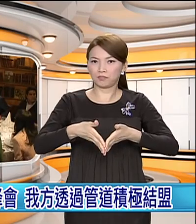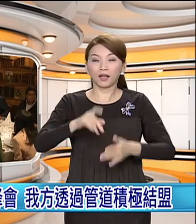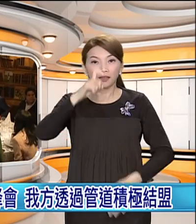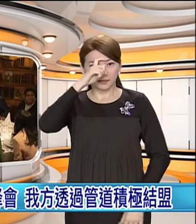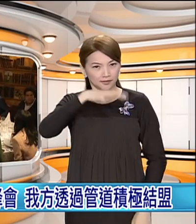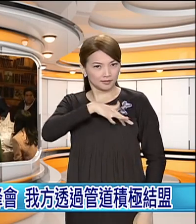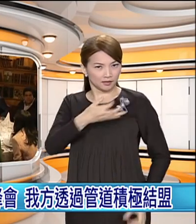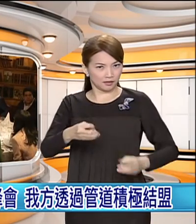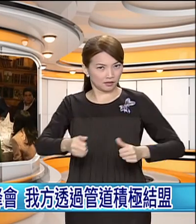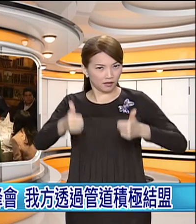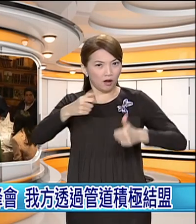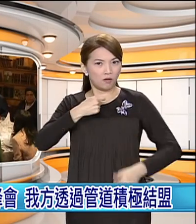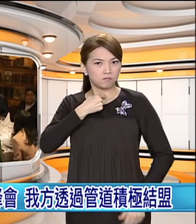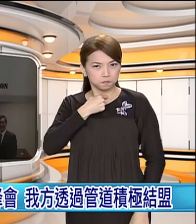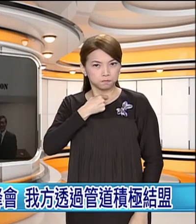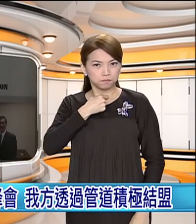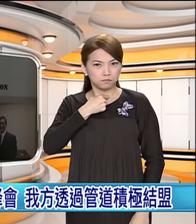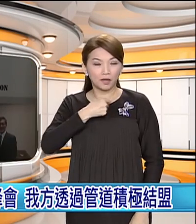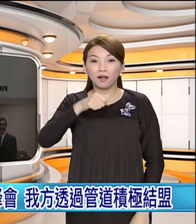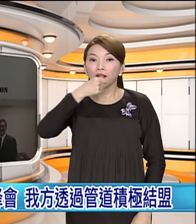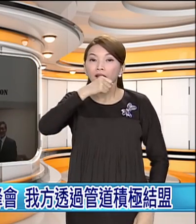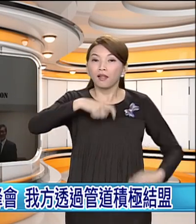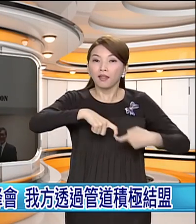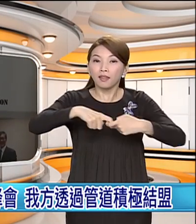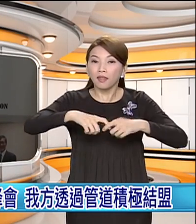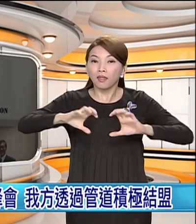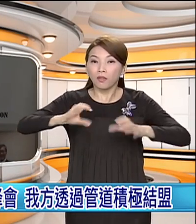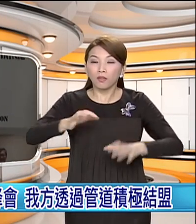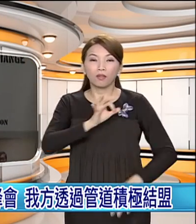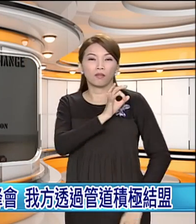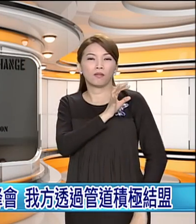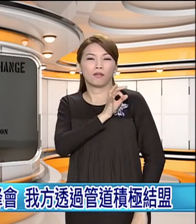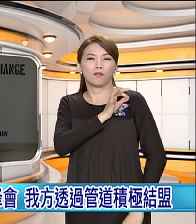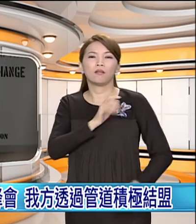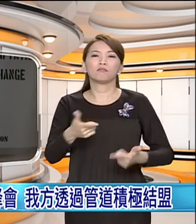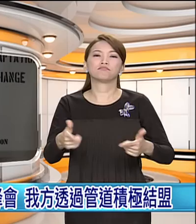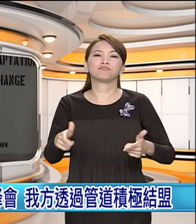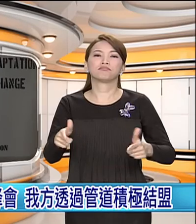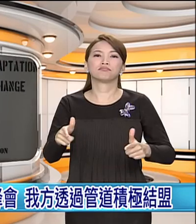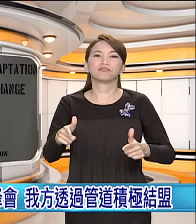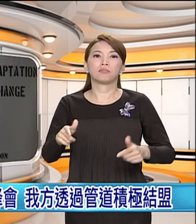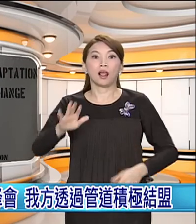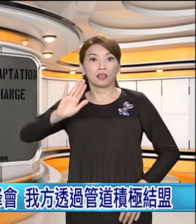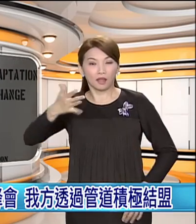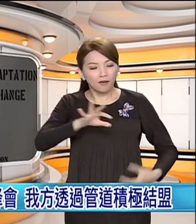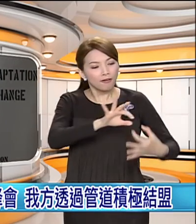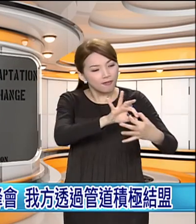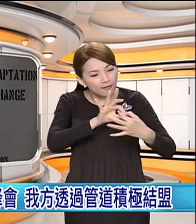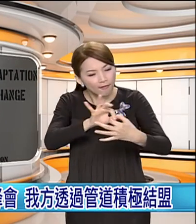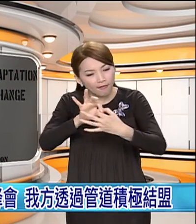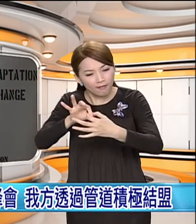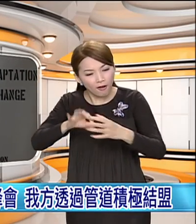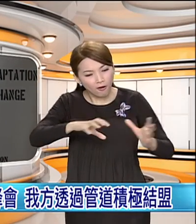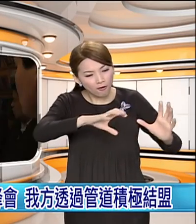在本周五就有具体的结论。而台湾虽然不是联合国的会